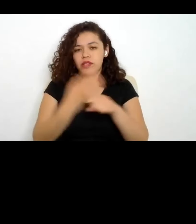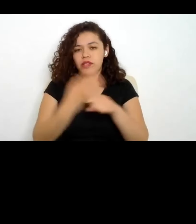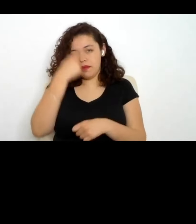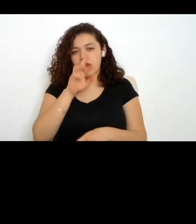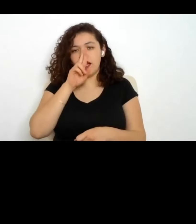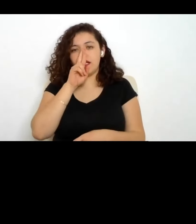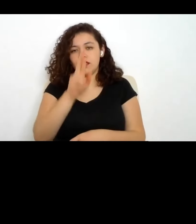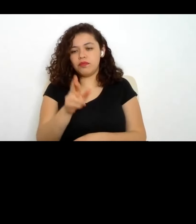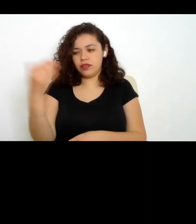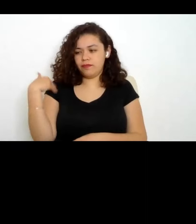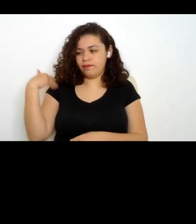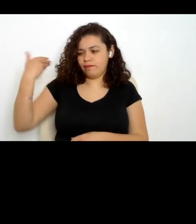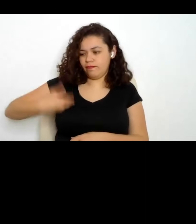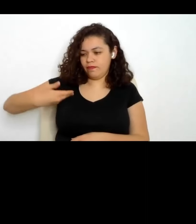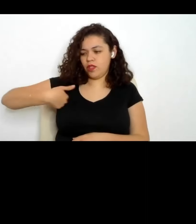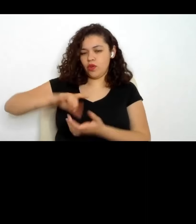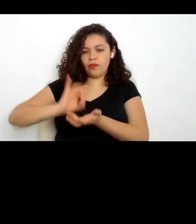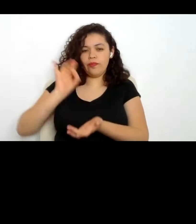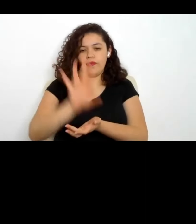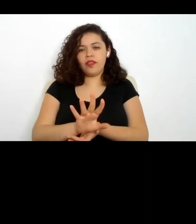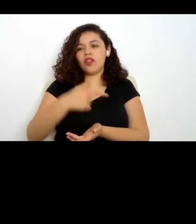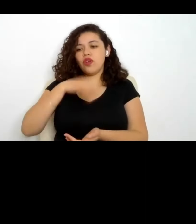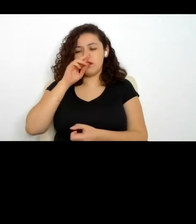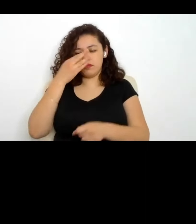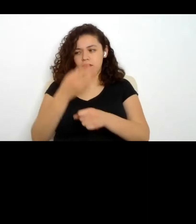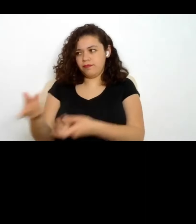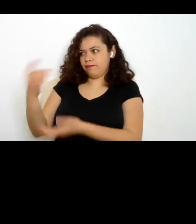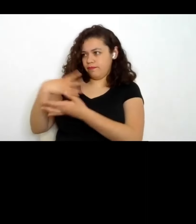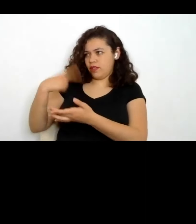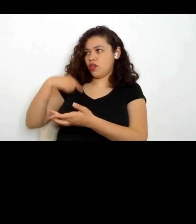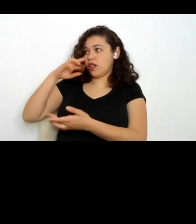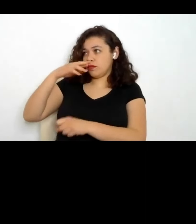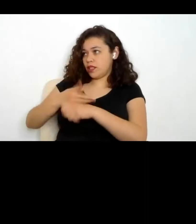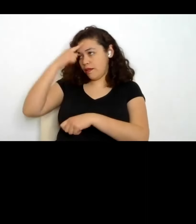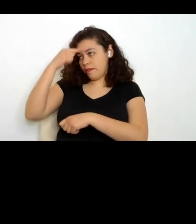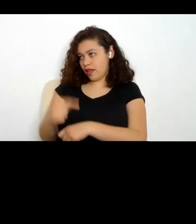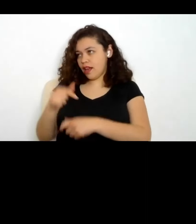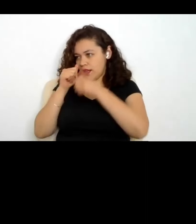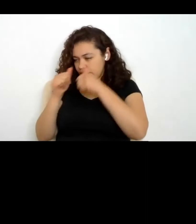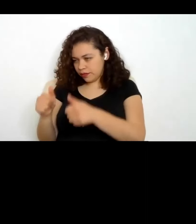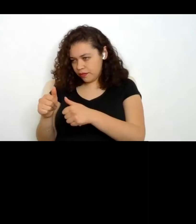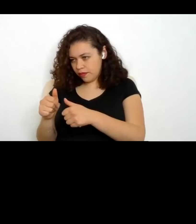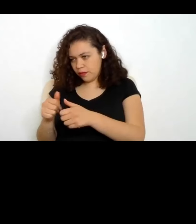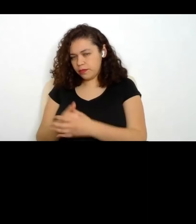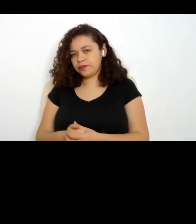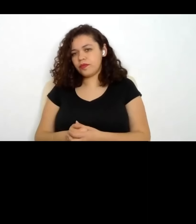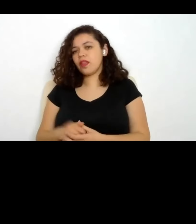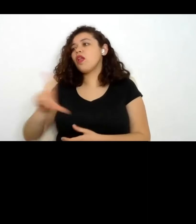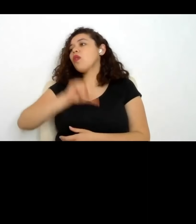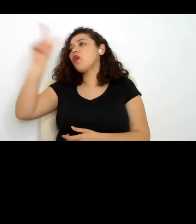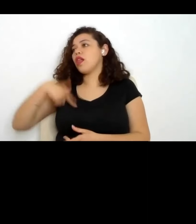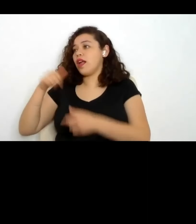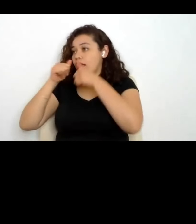la solicitud del titular. Entonces, esa área le regresa a la persona responsable de